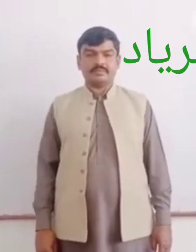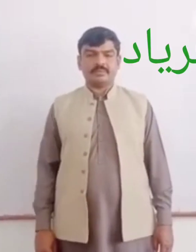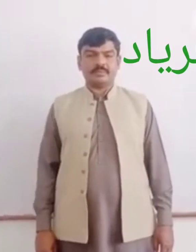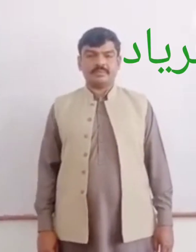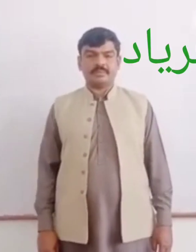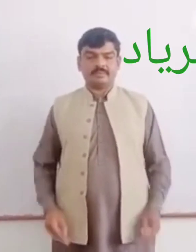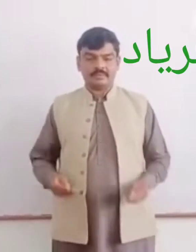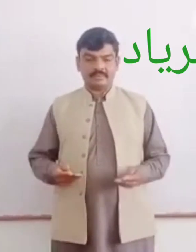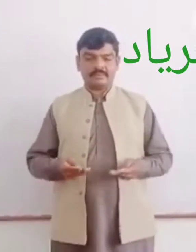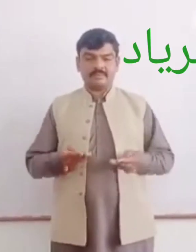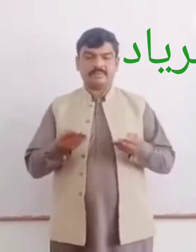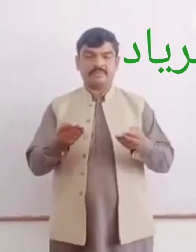फरियाद,